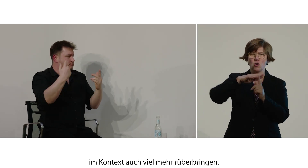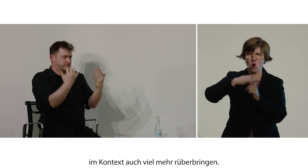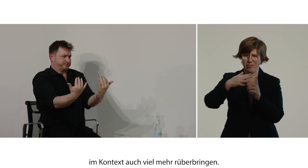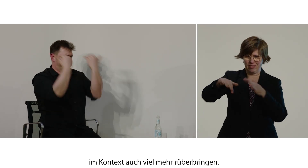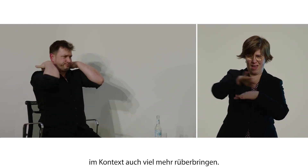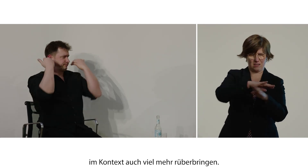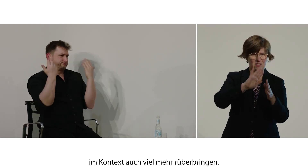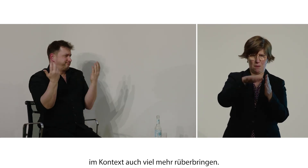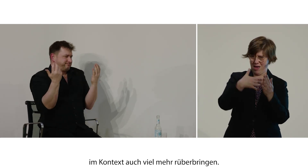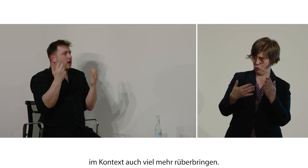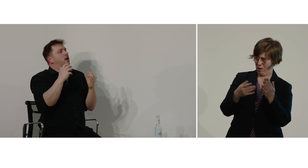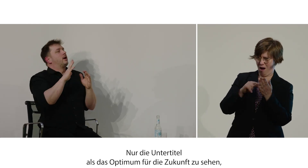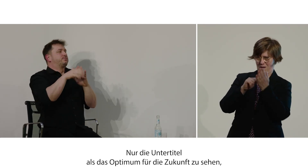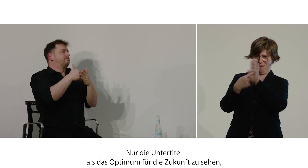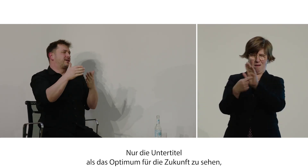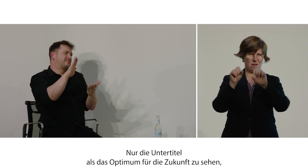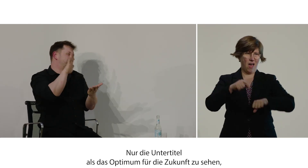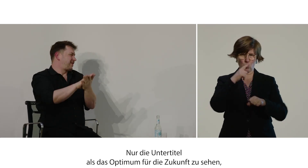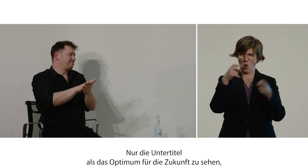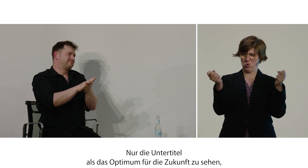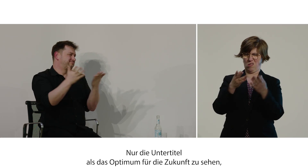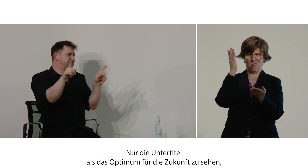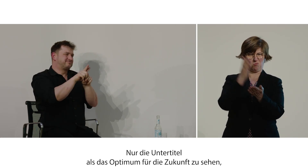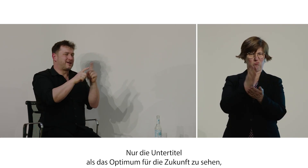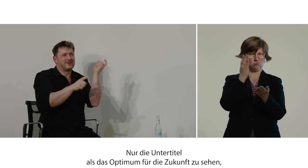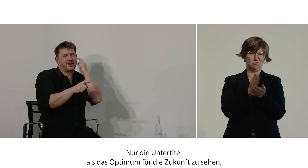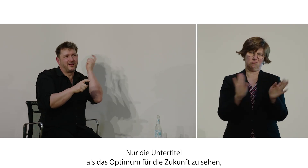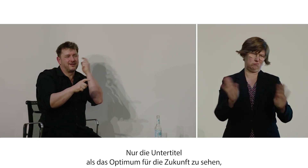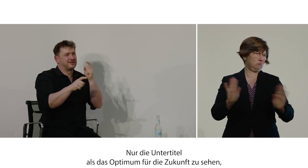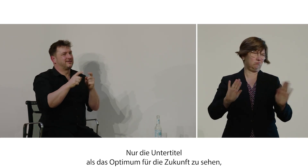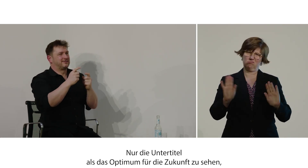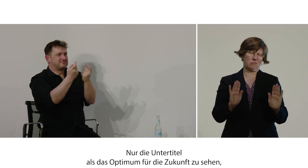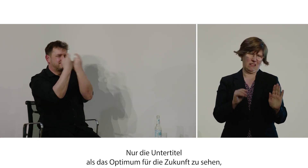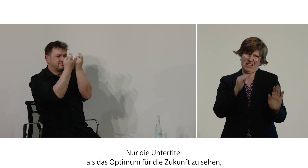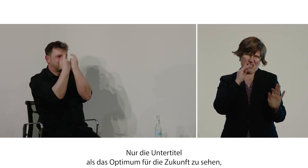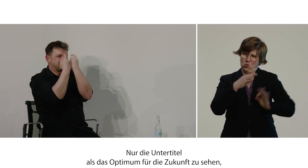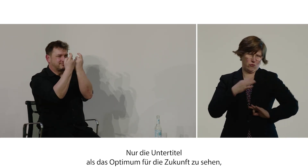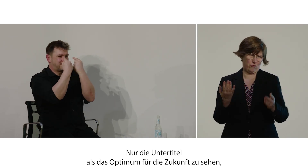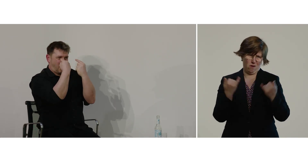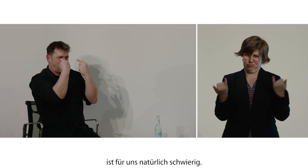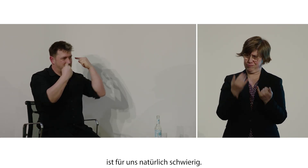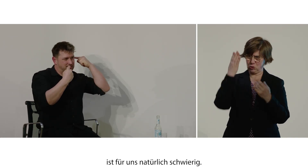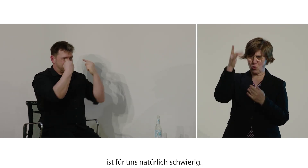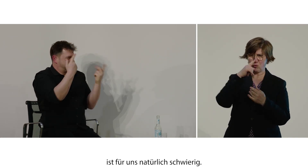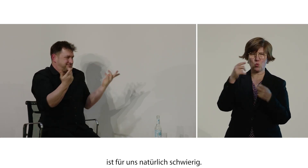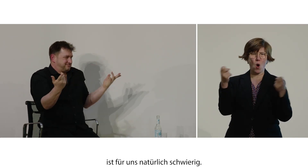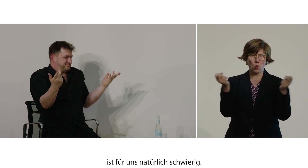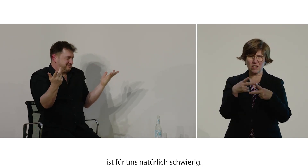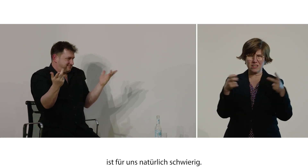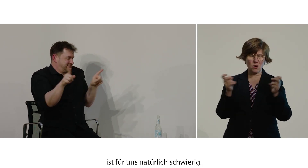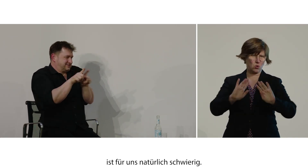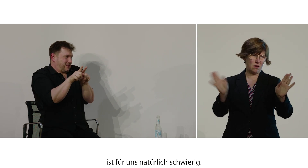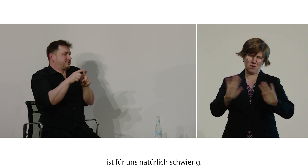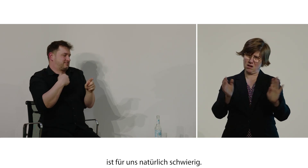mehr mit der Gebärdensprache rüberbringen. Nur die Untertitel alleine jetzt als das Optimum für die Zukunft zu sehen, ist für uns